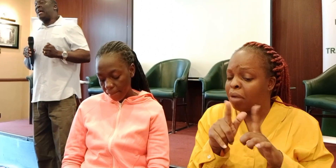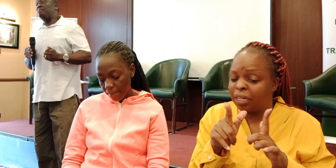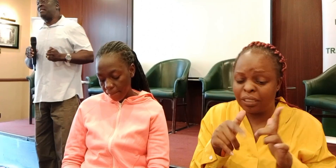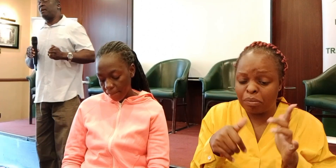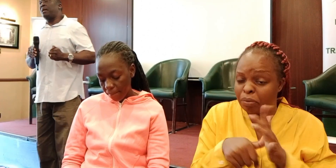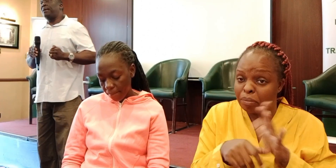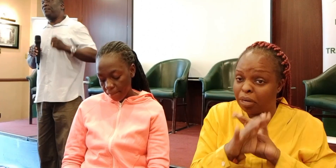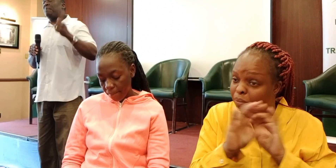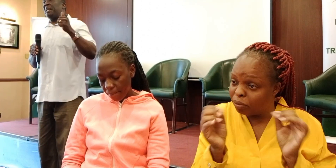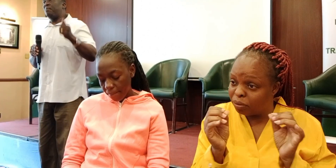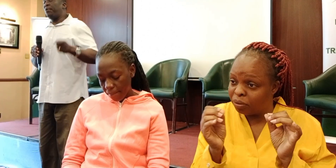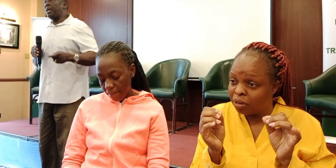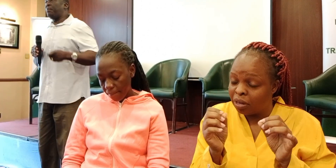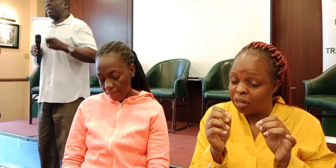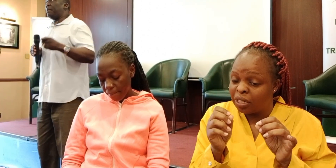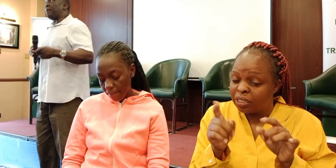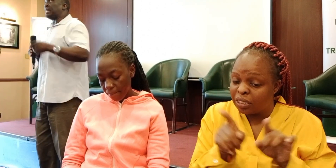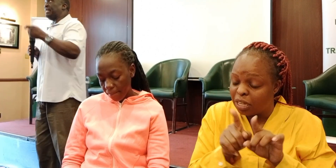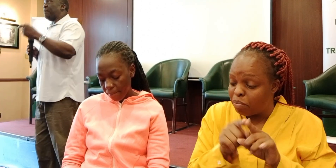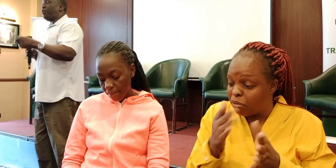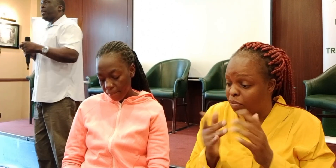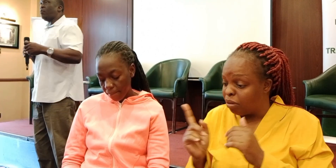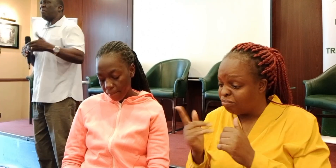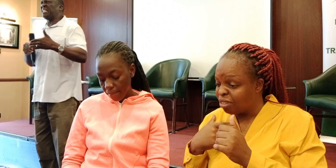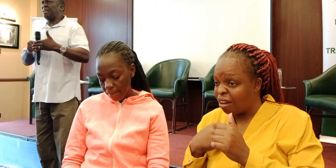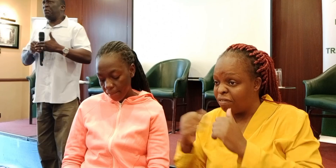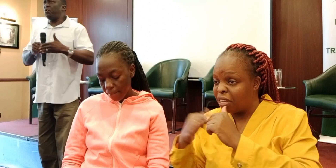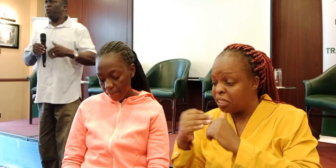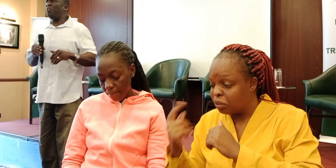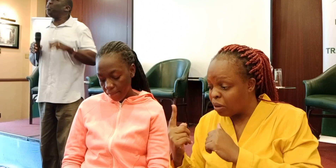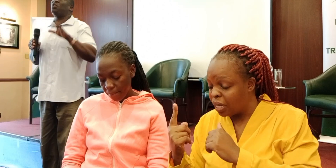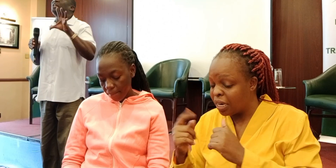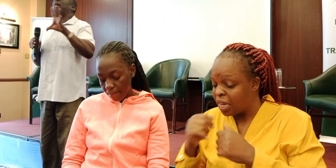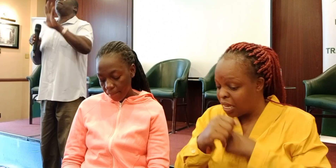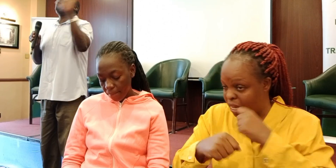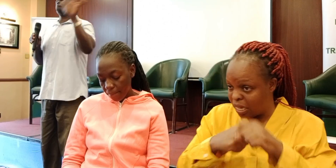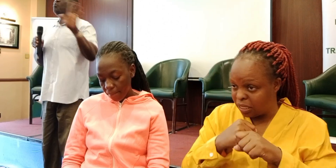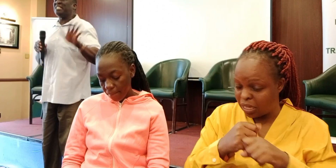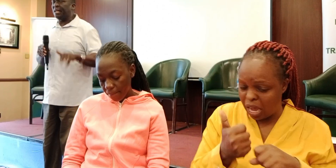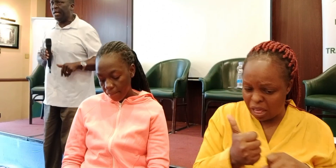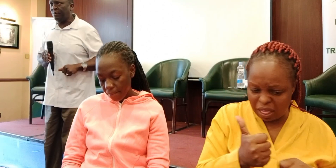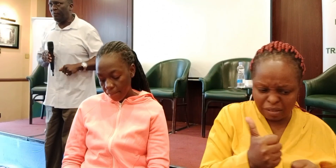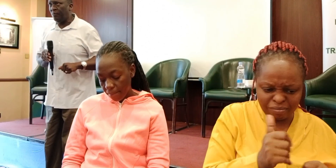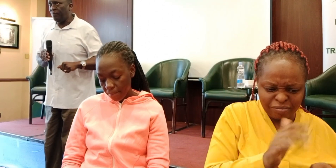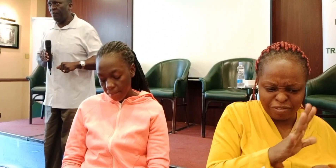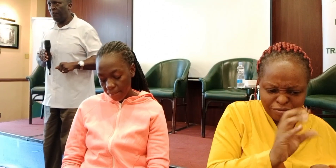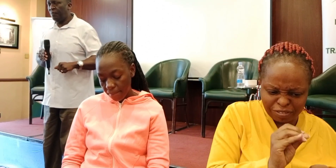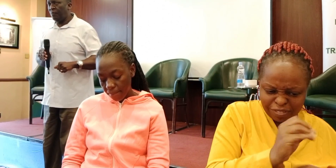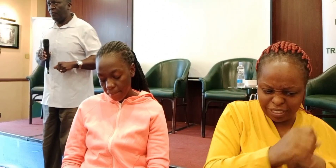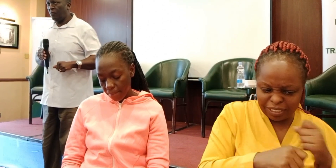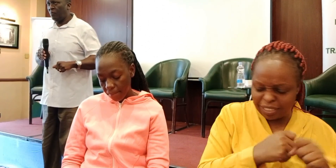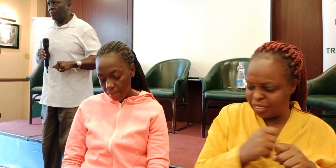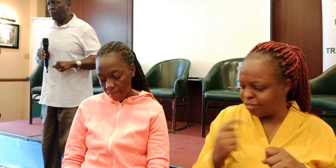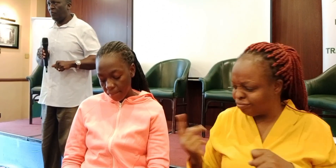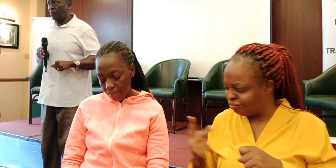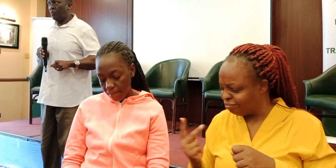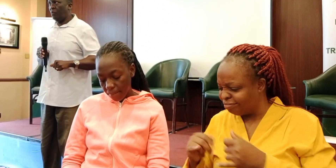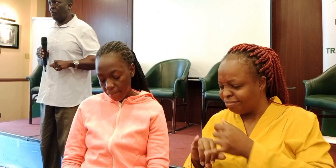ana miaka 81 na mwingine ana miaka 61 wameshikana mikono. Kwa hiyo hii ilikuwa ni habari kubwa sana.